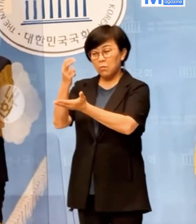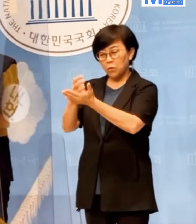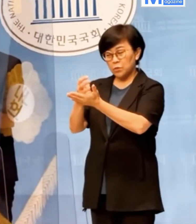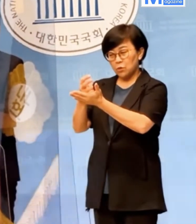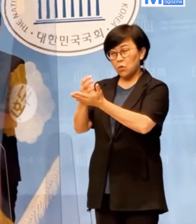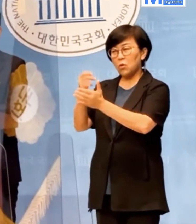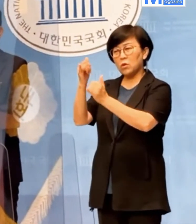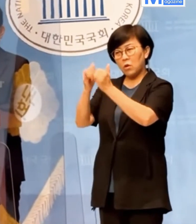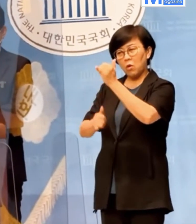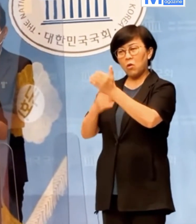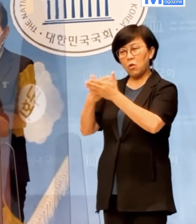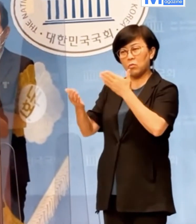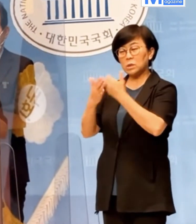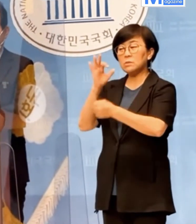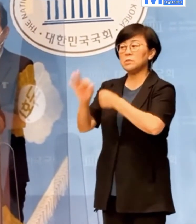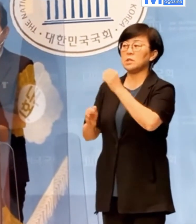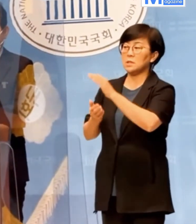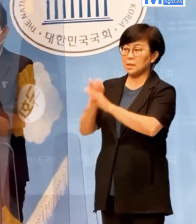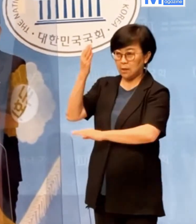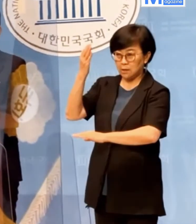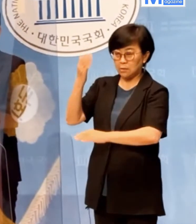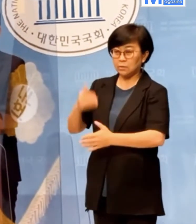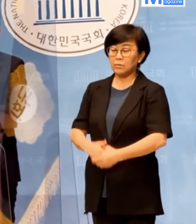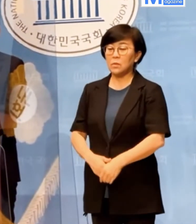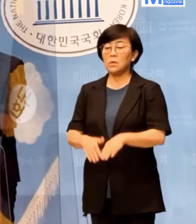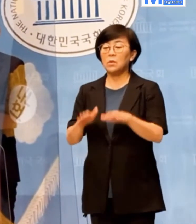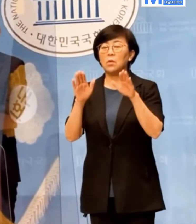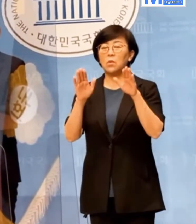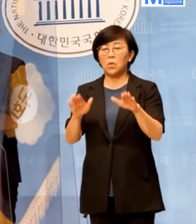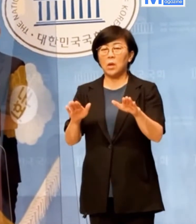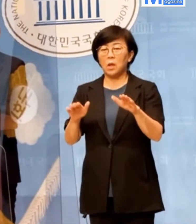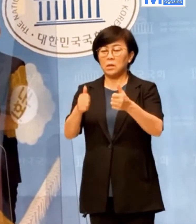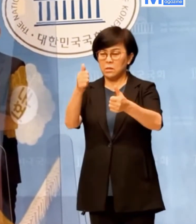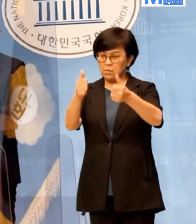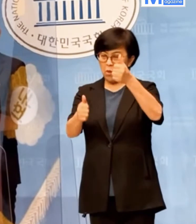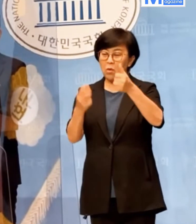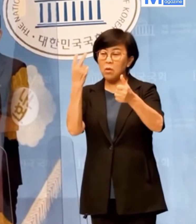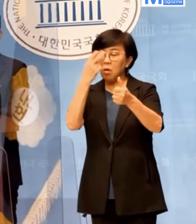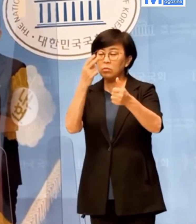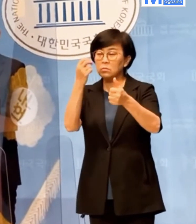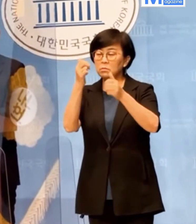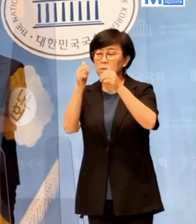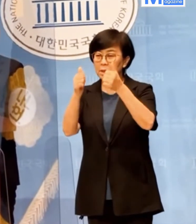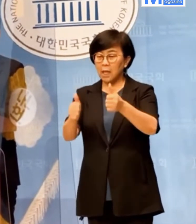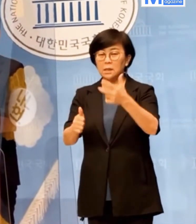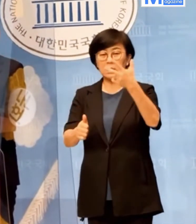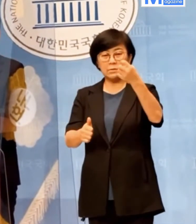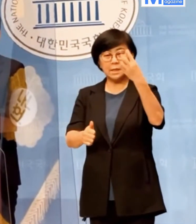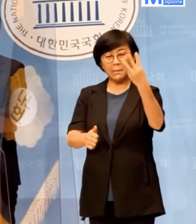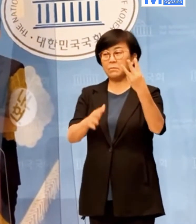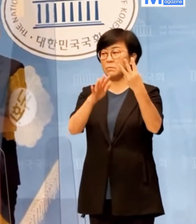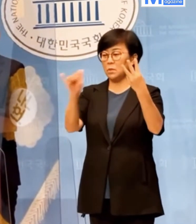10년 이상으로 강화하겠습니다. 올해 임용된 검사 73명 중